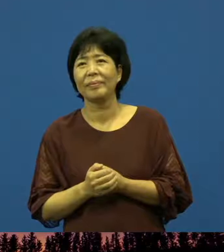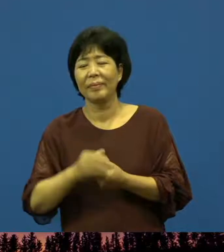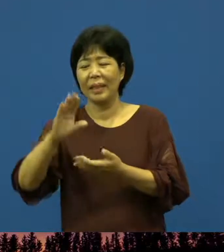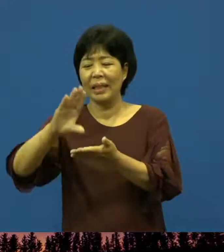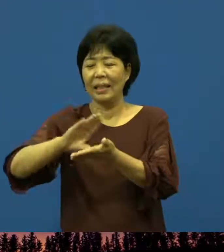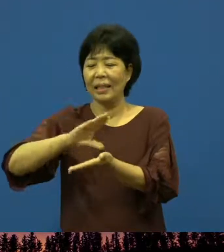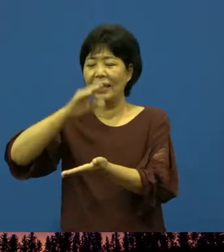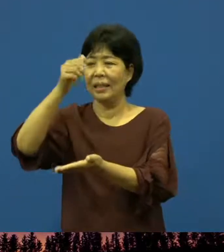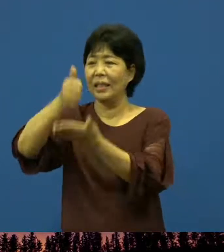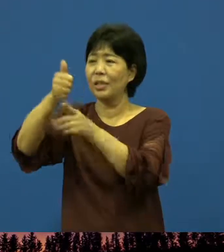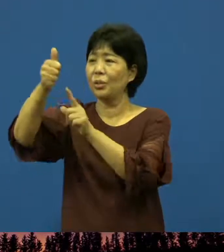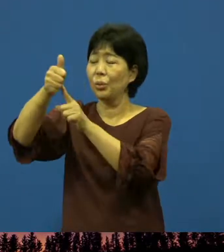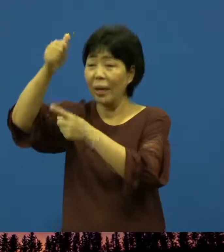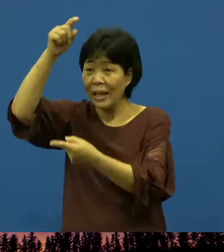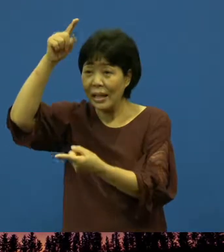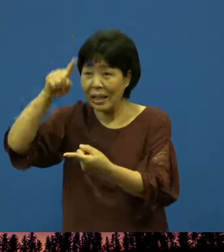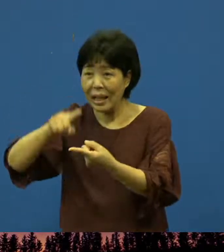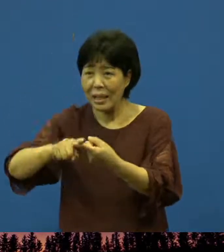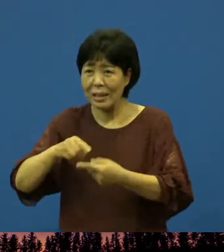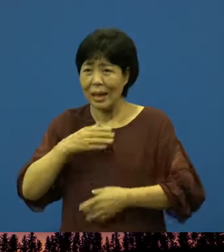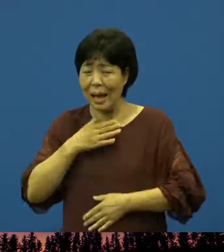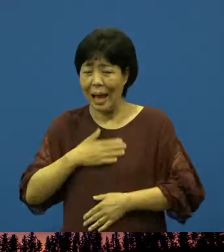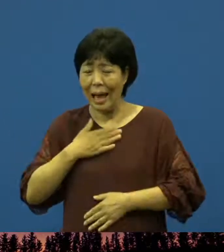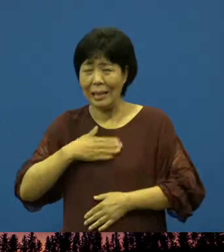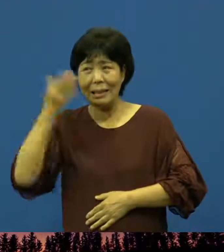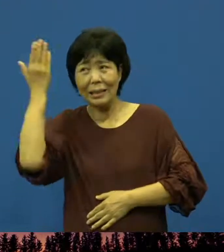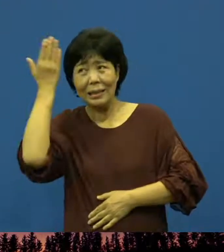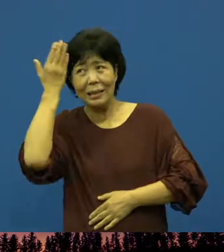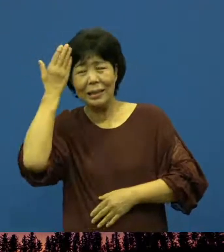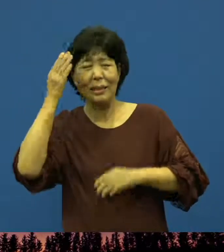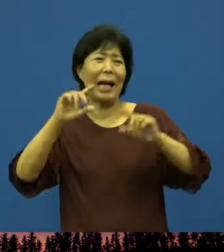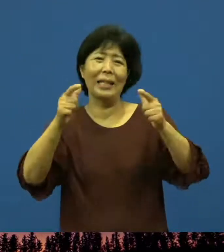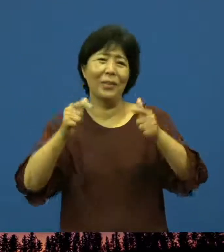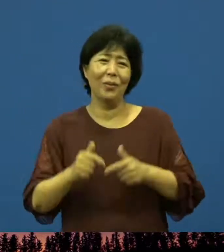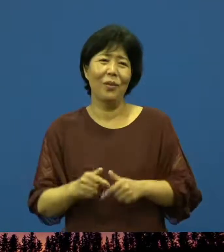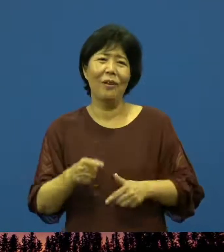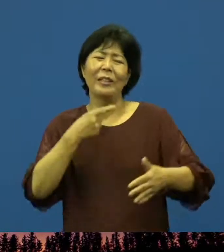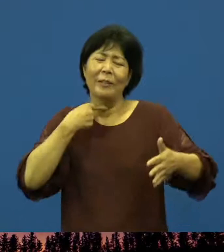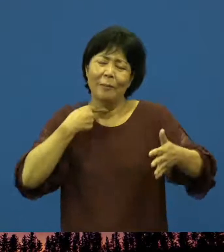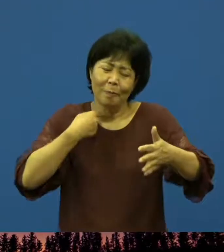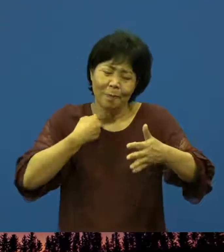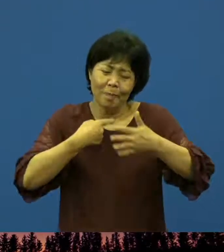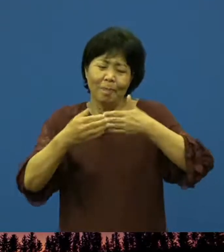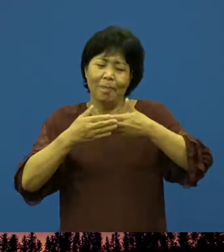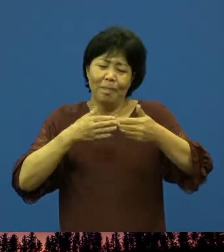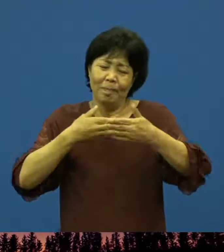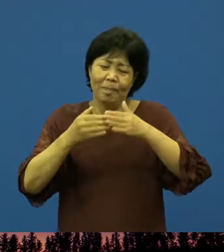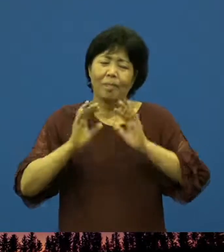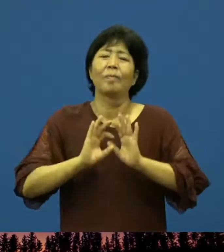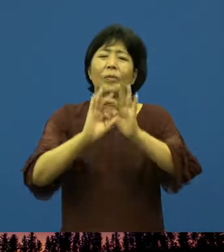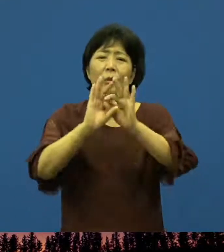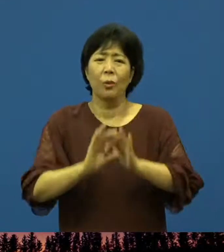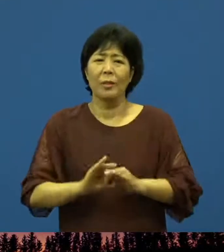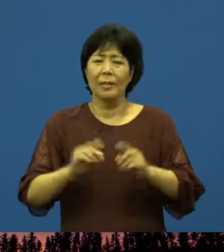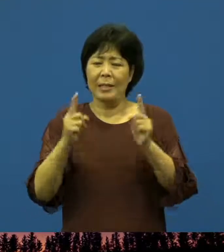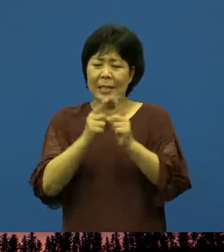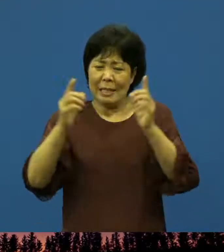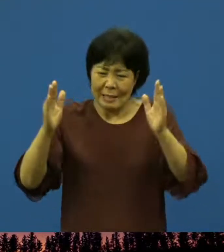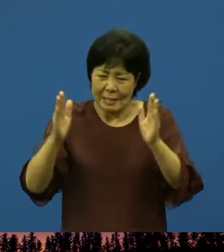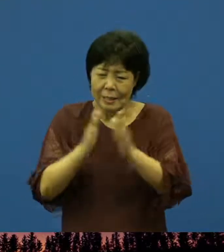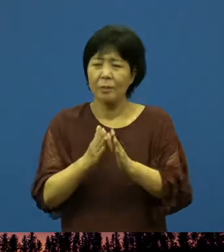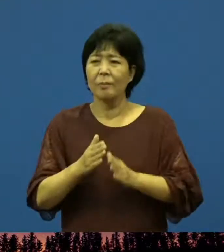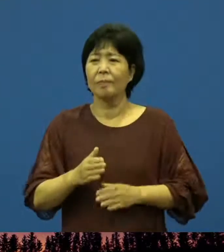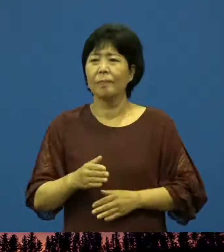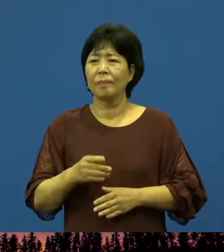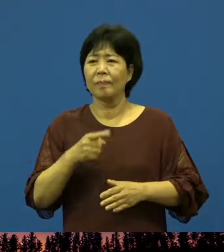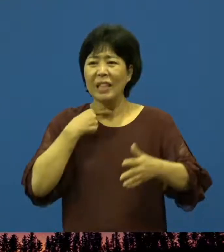그리스도에 대해서 아는 지식이 아니라 그분을 경험함으로 얻은 지식을 말하는 거예요. 그래서 그것이 가장